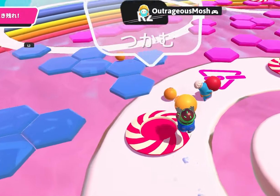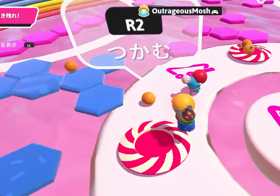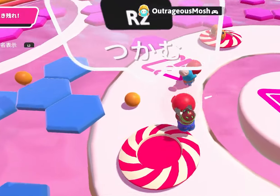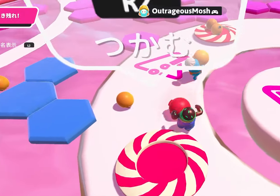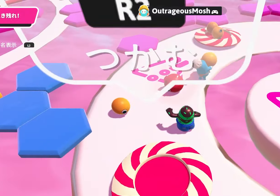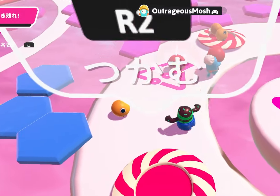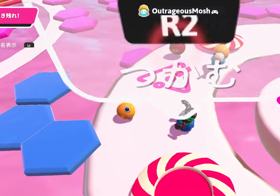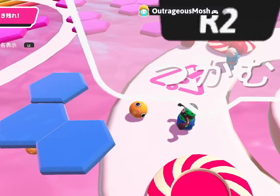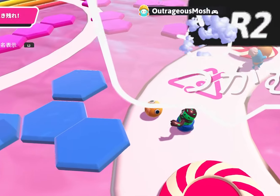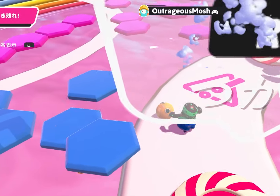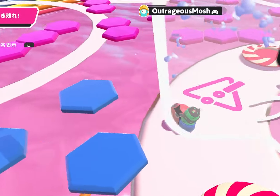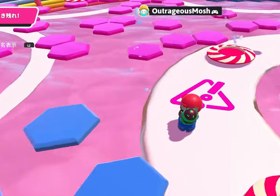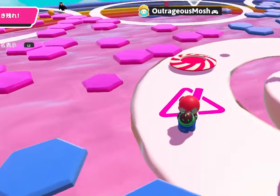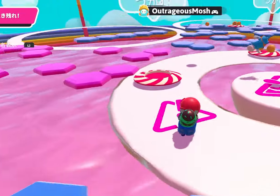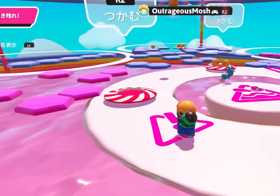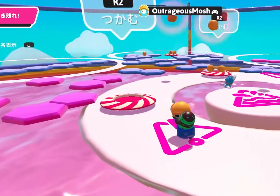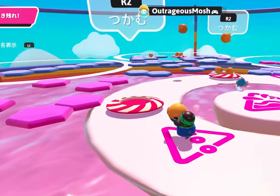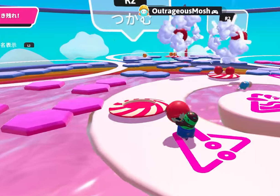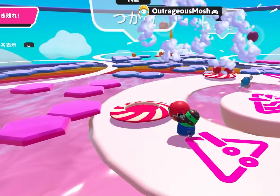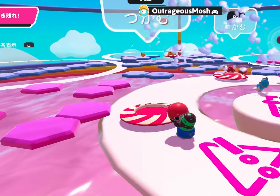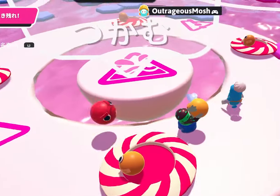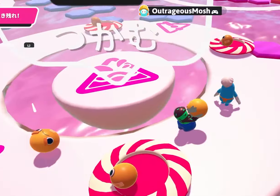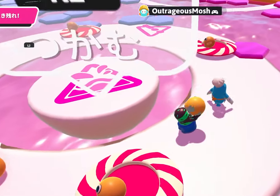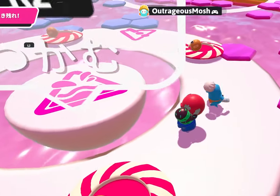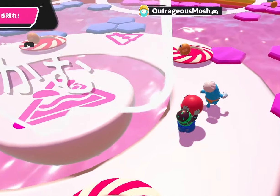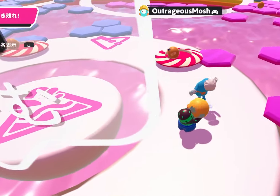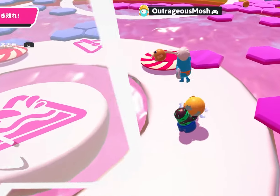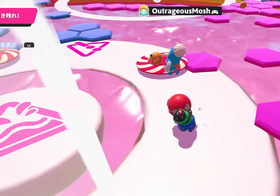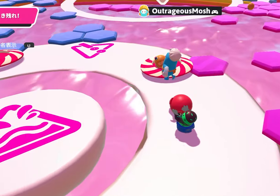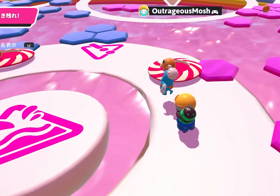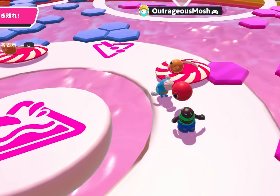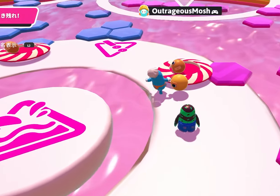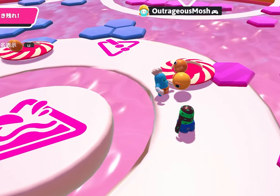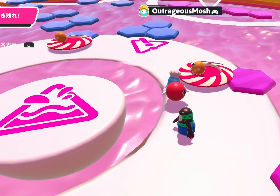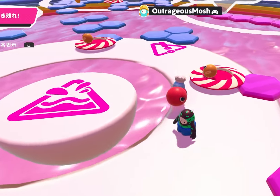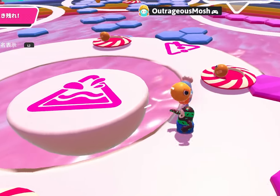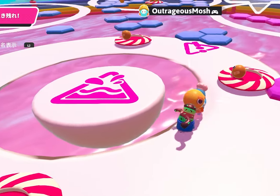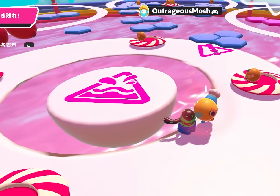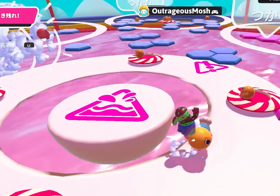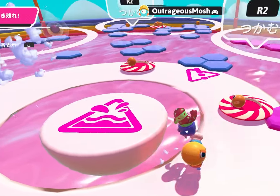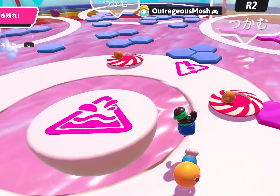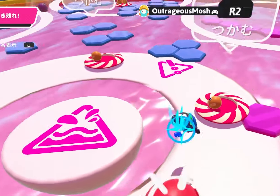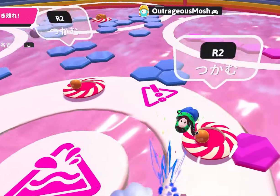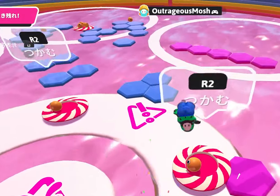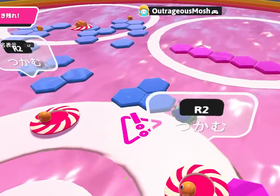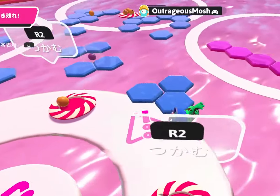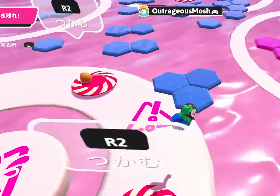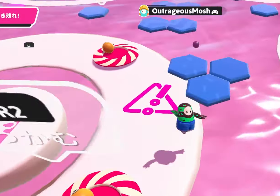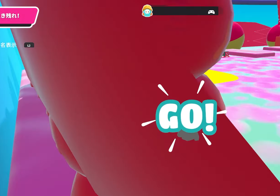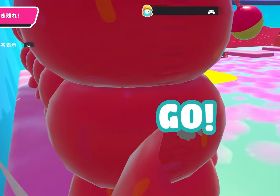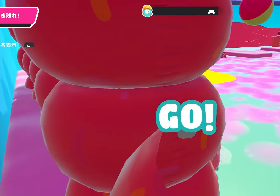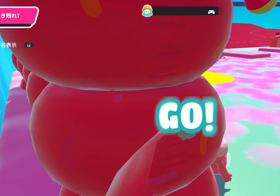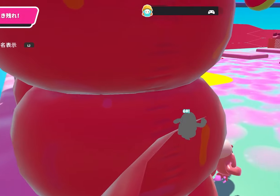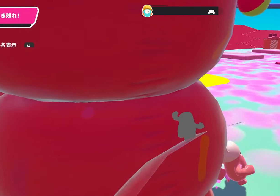風呂入らなくてもいい時間を有効活動できますよねそれもすごい羨ましいというか人生的に上手いなって思ってまぁあとそうですね